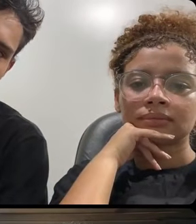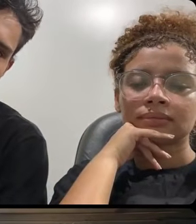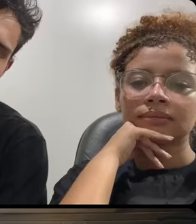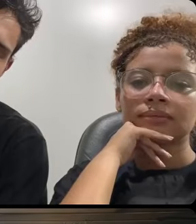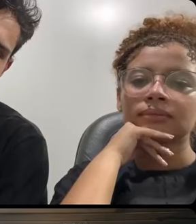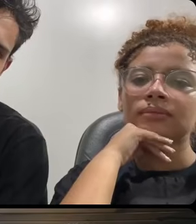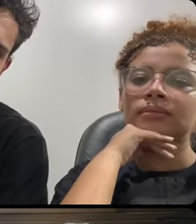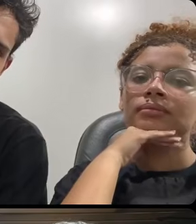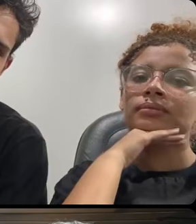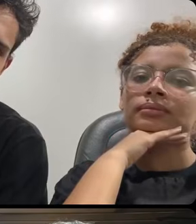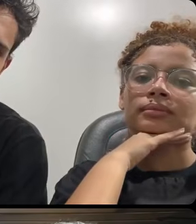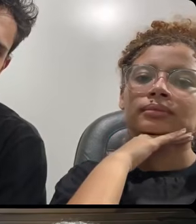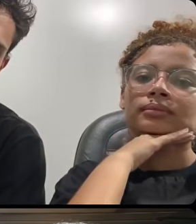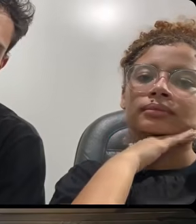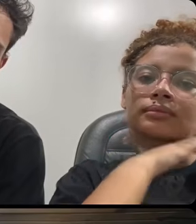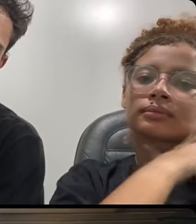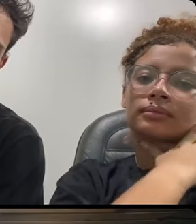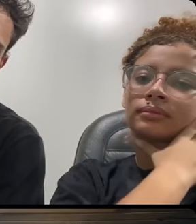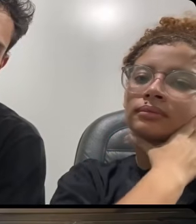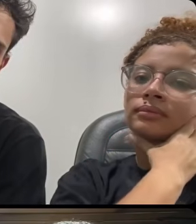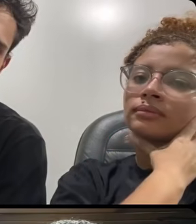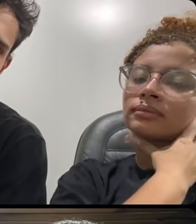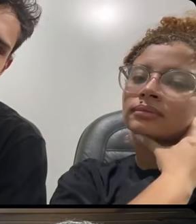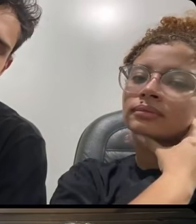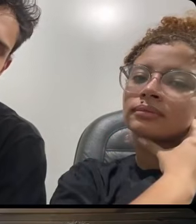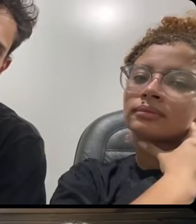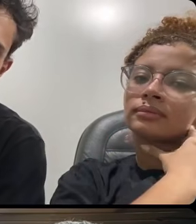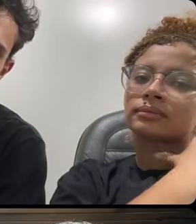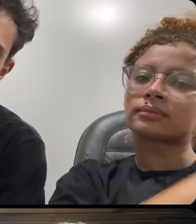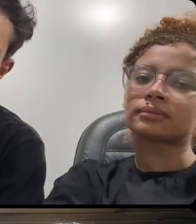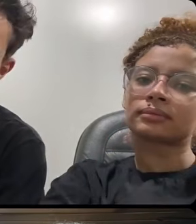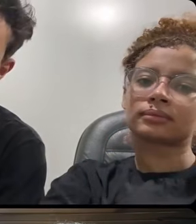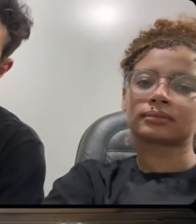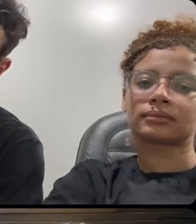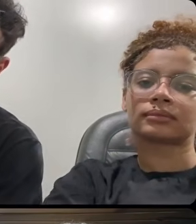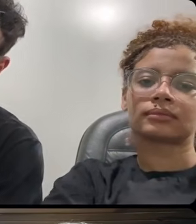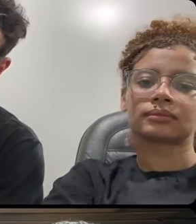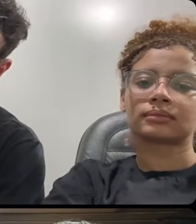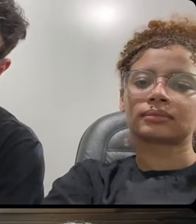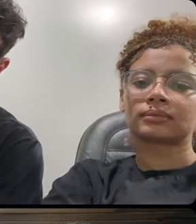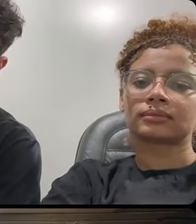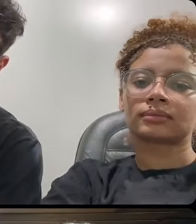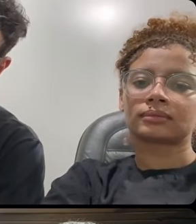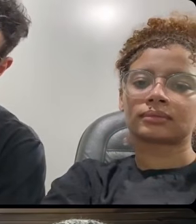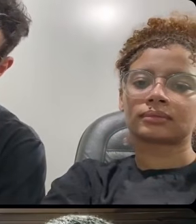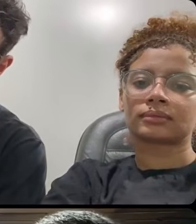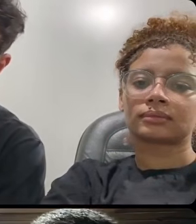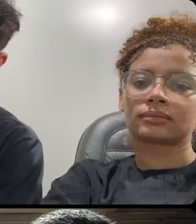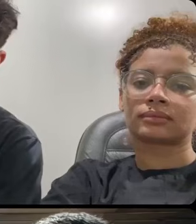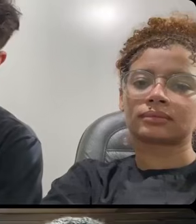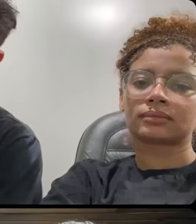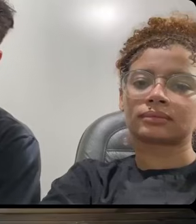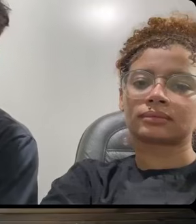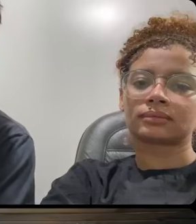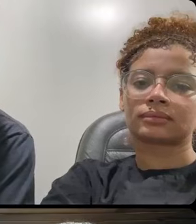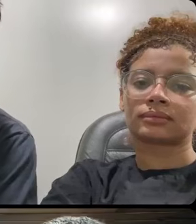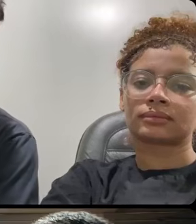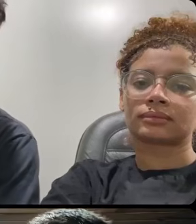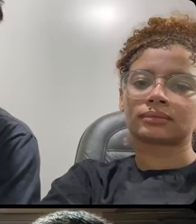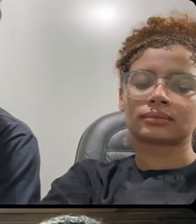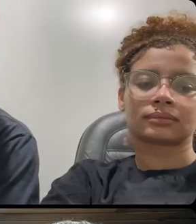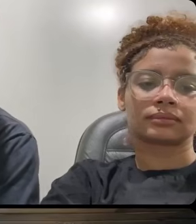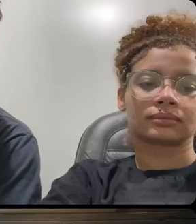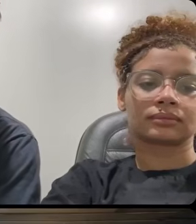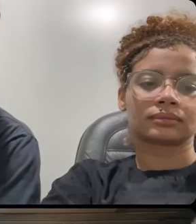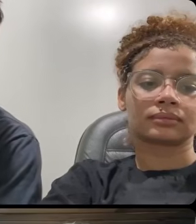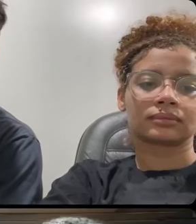missionários, que é a Rafaela, que é o Gustavo, que são líderes de jovens aqui da Igreja Quadrangular 7 de Santana do